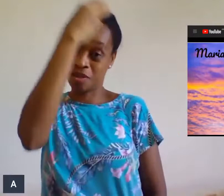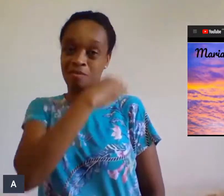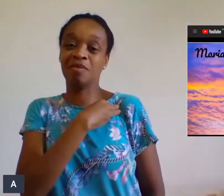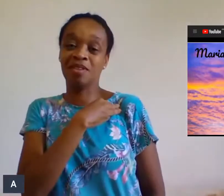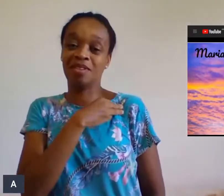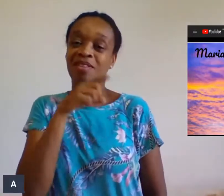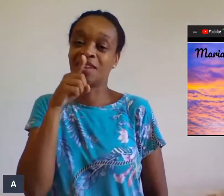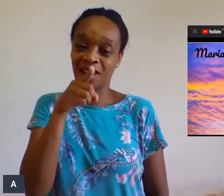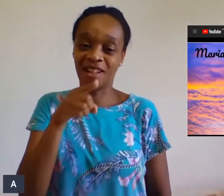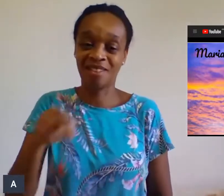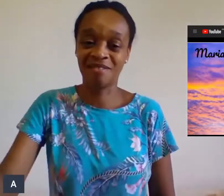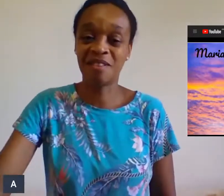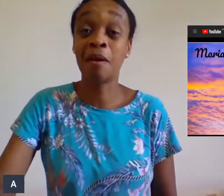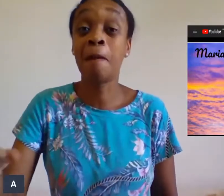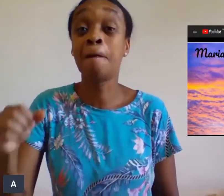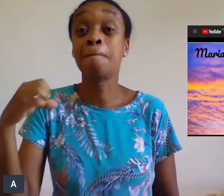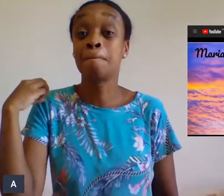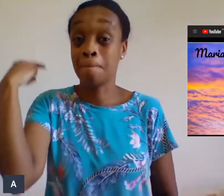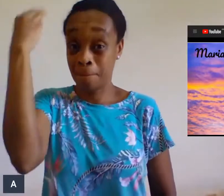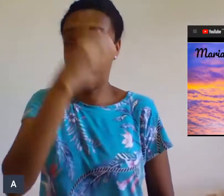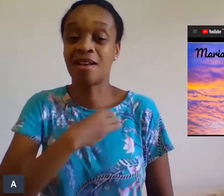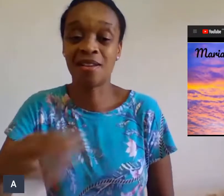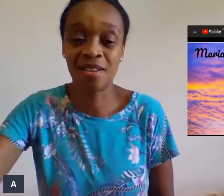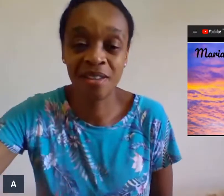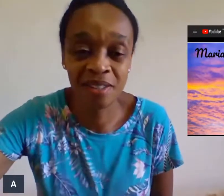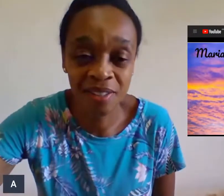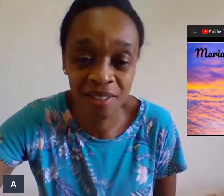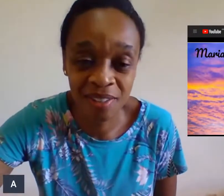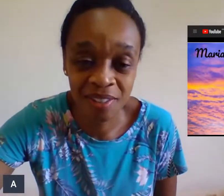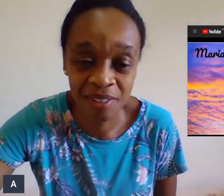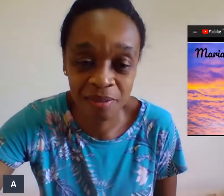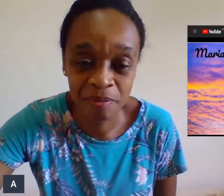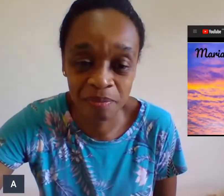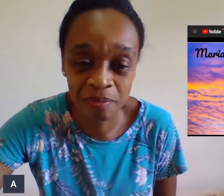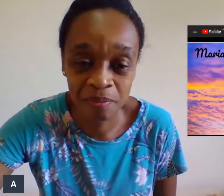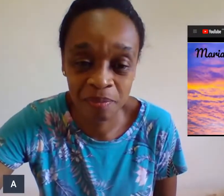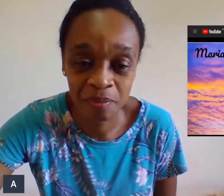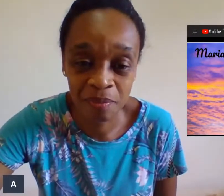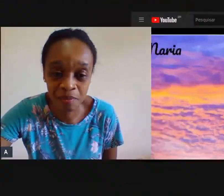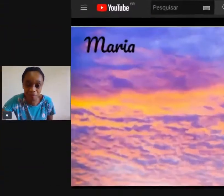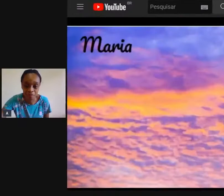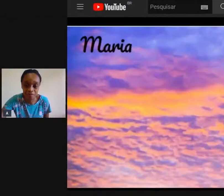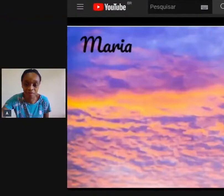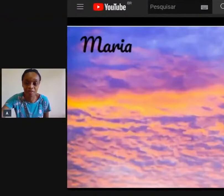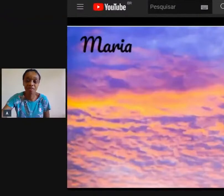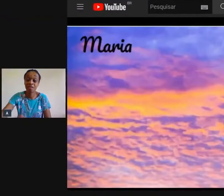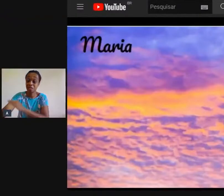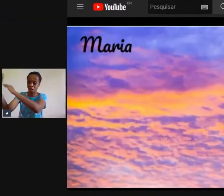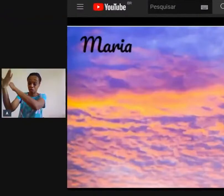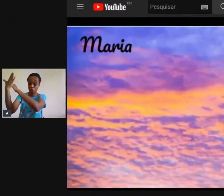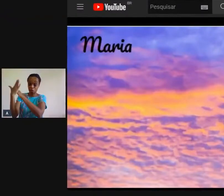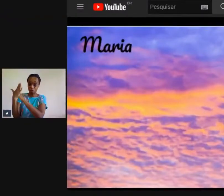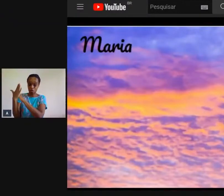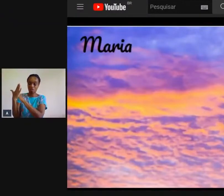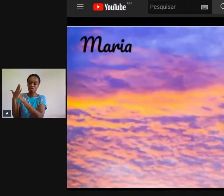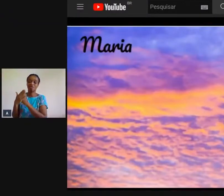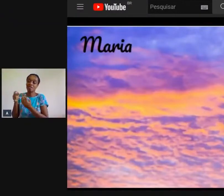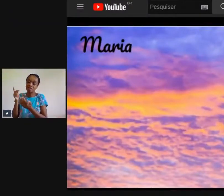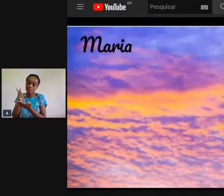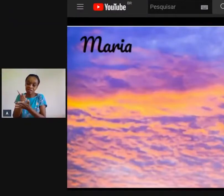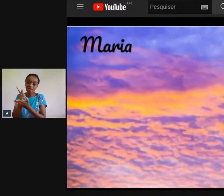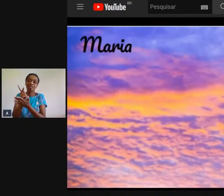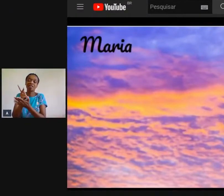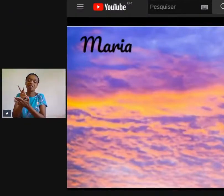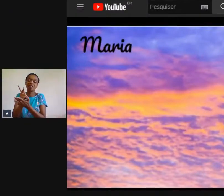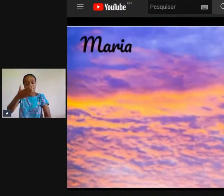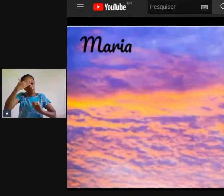Mãe Santíssima. Aí está a nossa intercessora, a nossa grande advogada. Muito